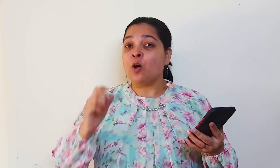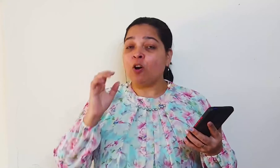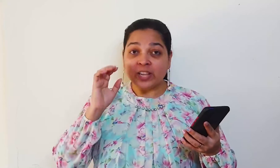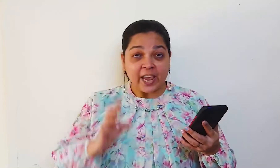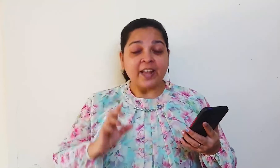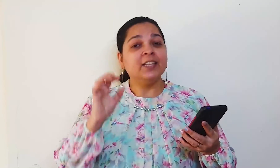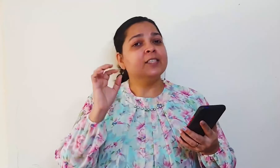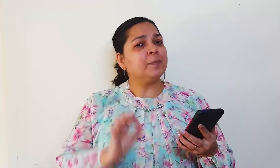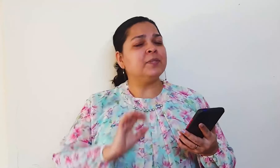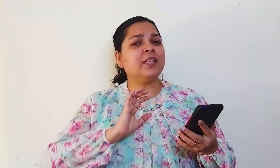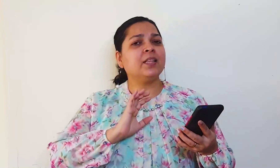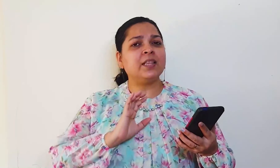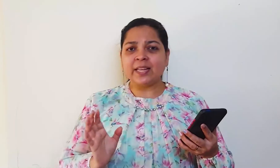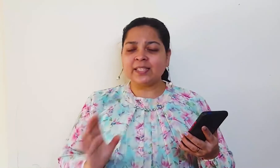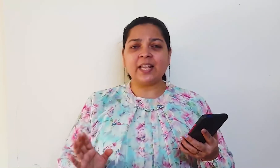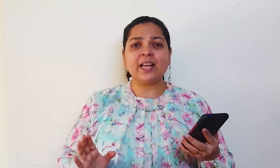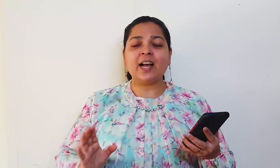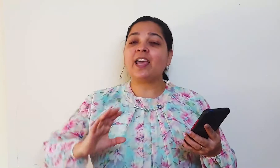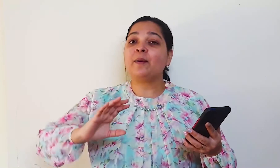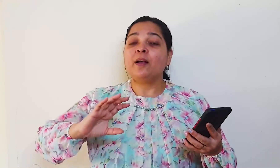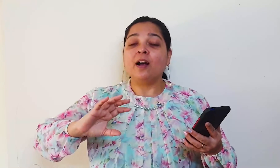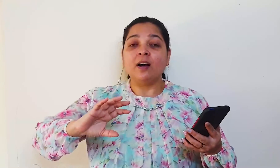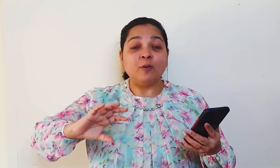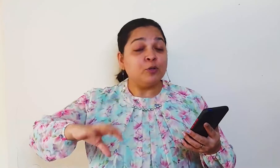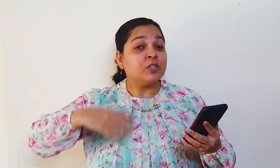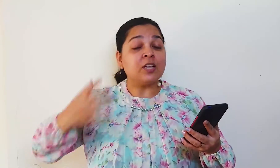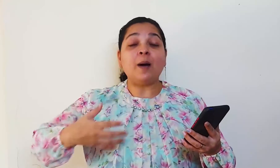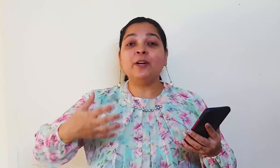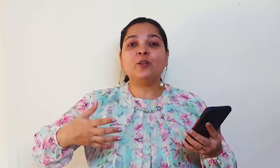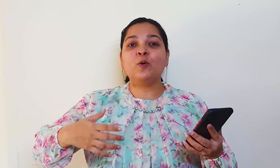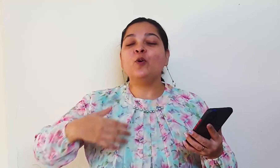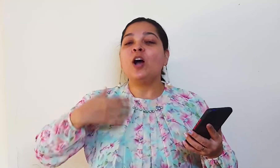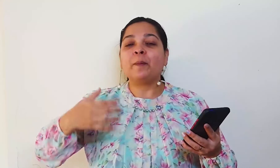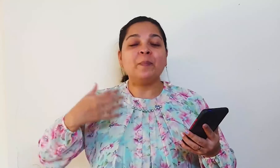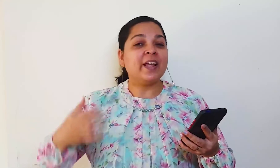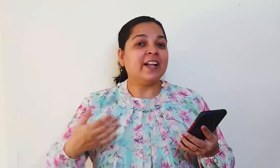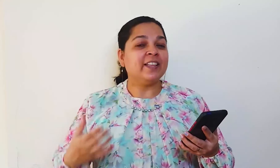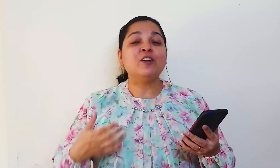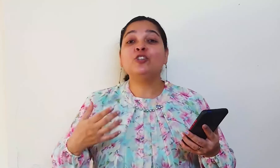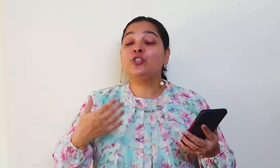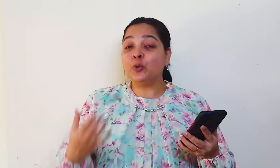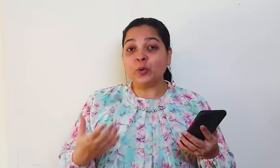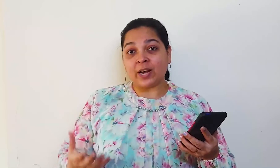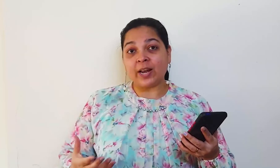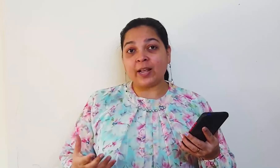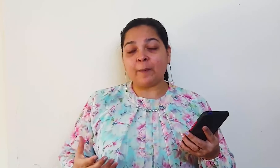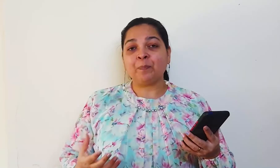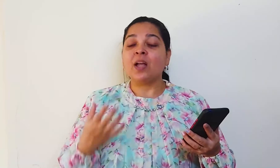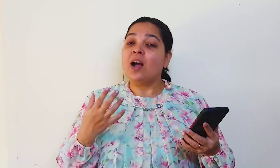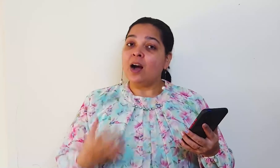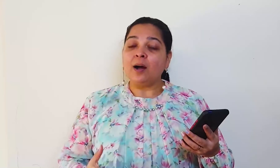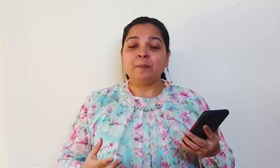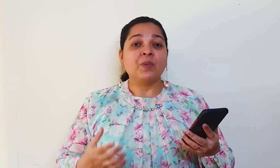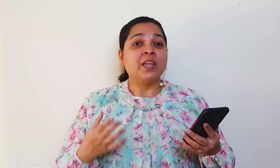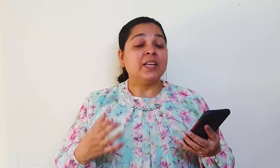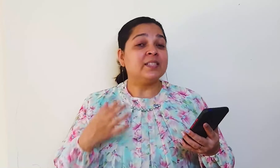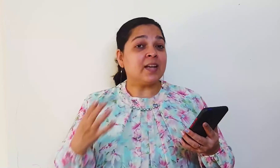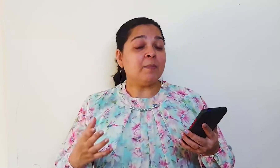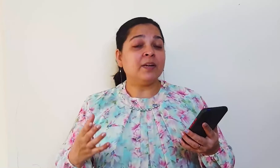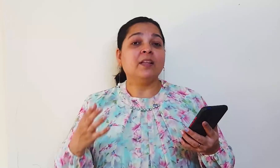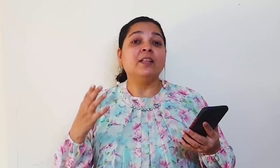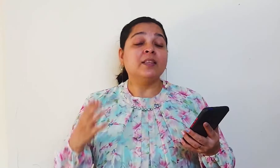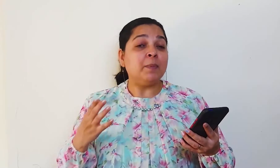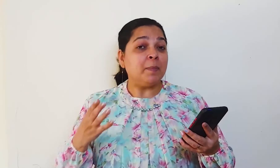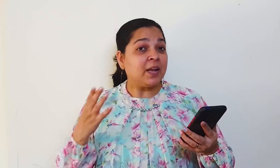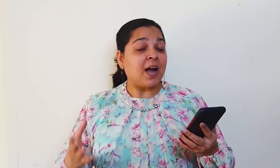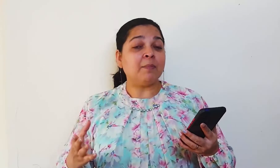जीवनमा सबैभन्दा छिट्टो सुरु गर्ने तरिका चाहिँ अन्य भाषाको प्रार्थना नै हो। हो, यो काम त्यतिखेर सुरु हुन्छ जब हामी